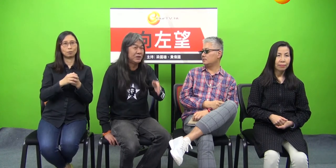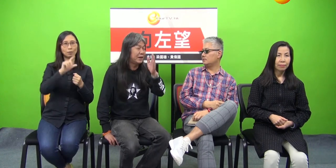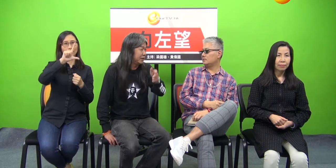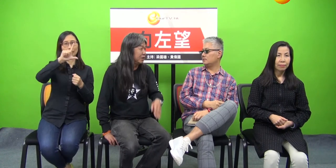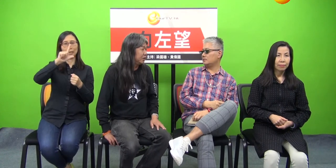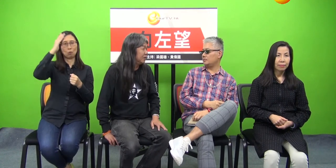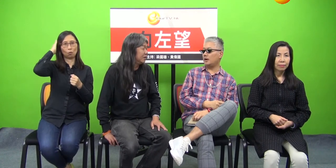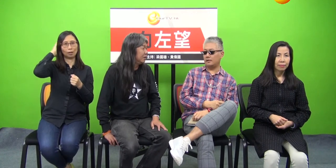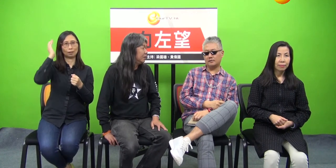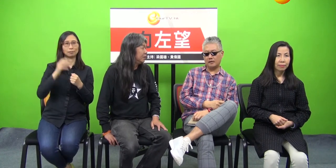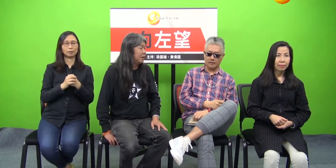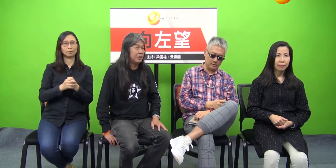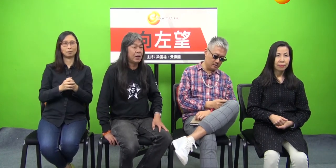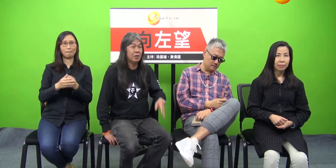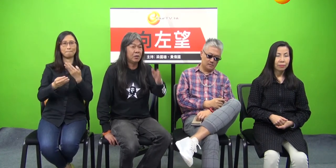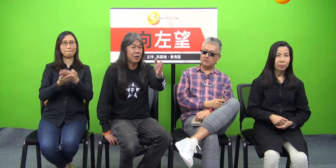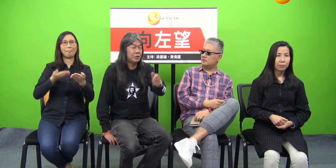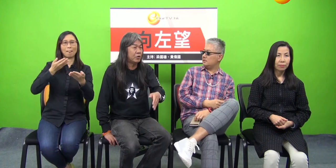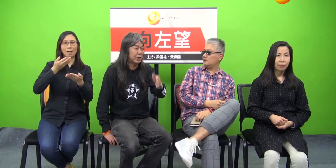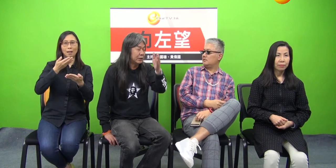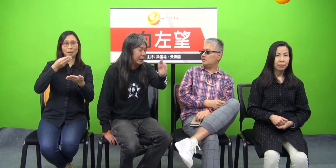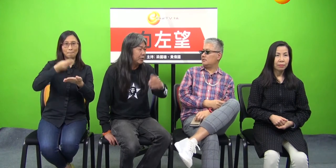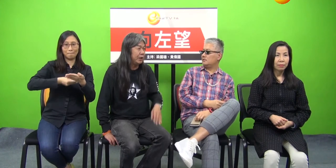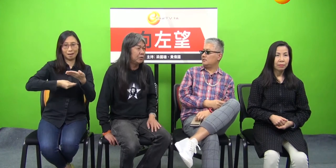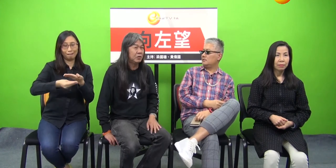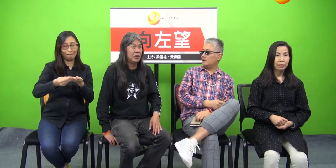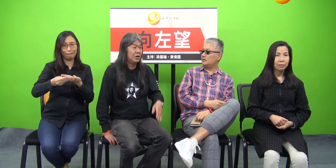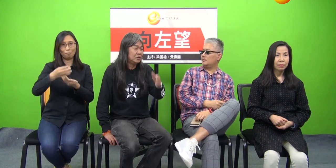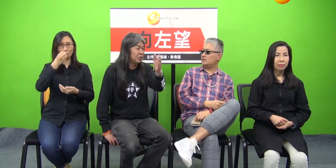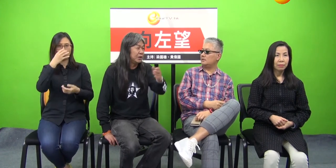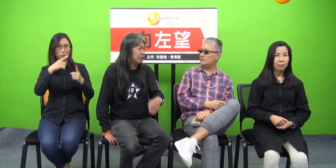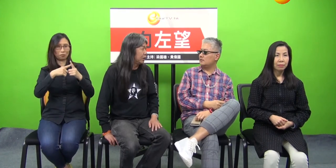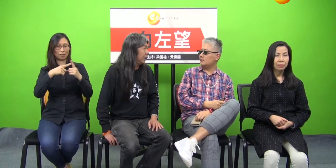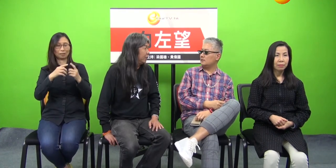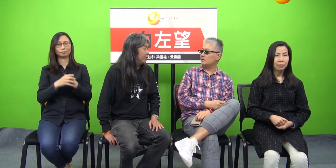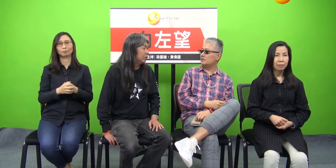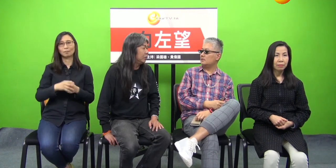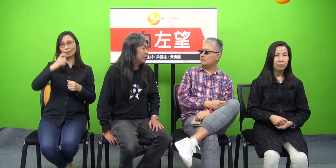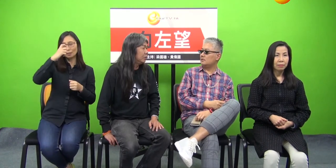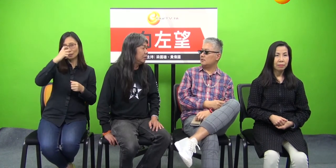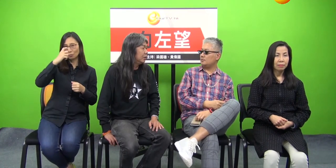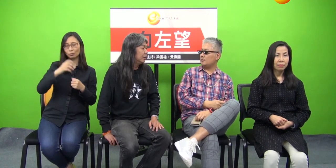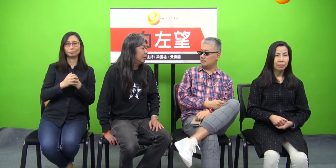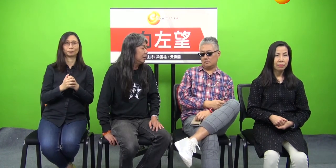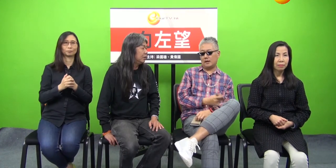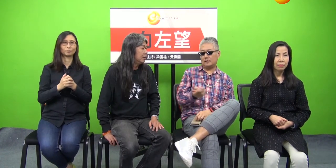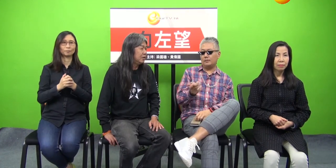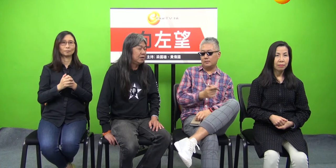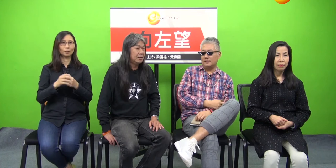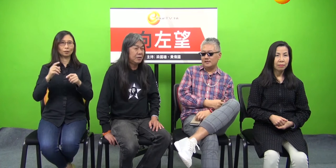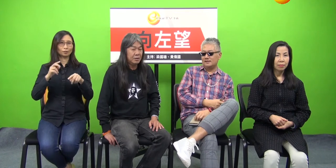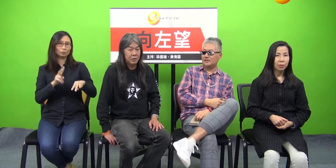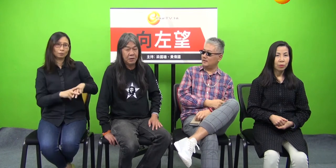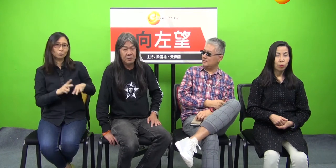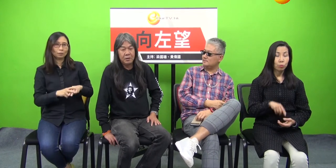人最犀利就係佢。 咁啊，我知 道。英國佬佢又趌起個屁股，中國人佢又趌起個屁股， 萬插嚟啊